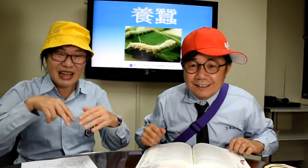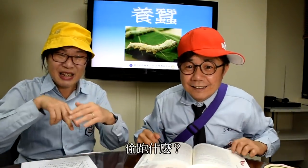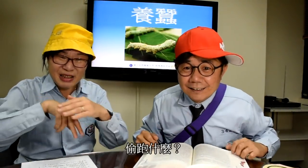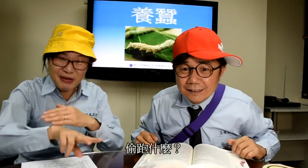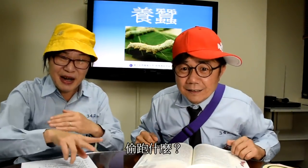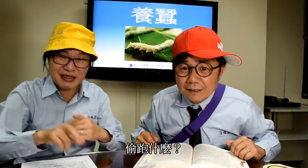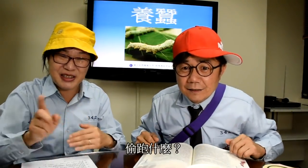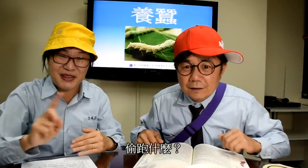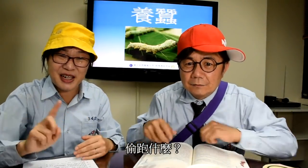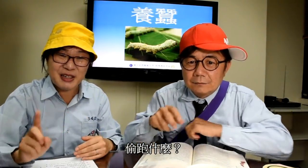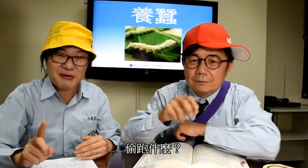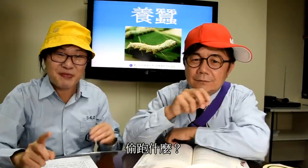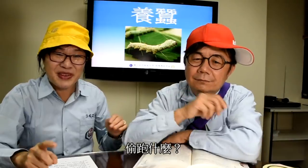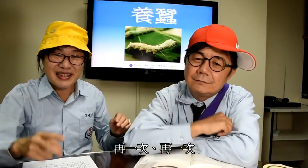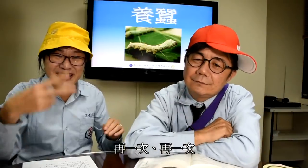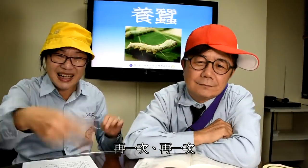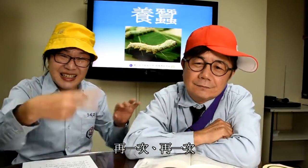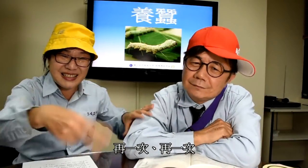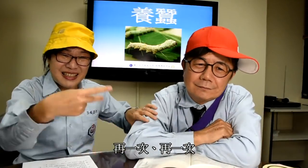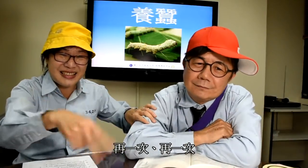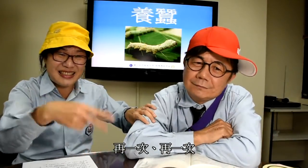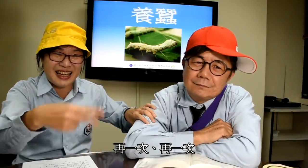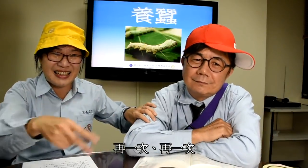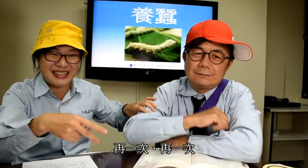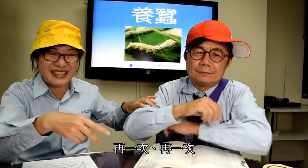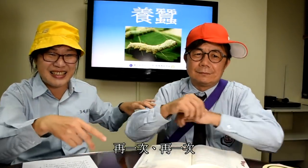偷跑什么？再一次，再一次。